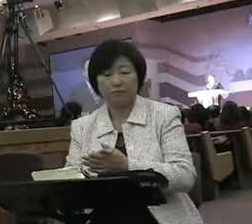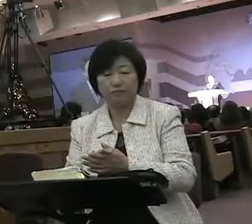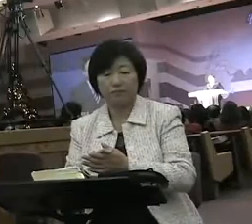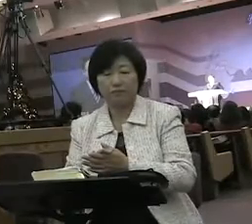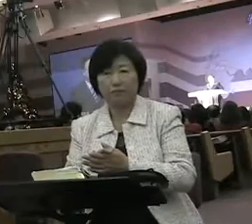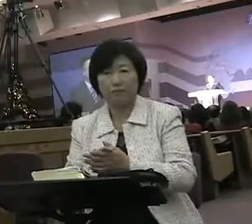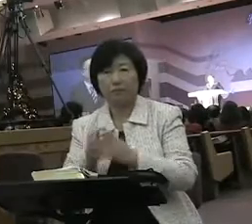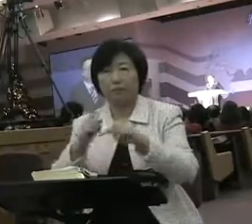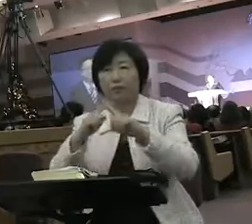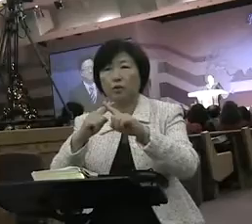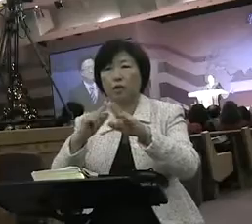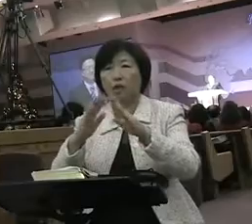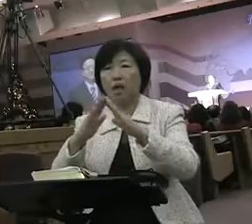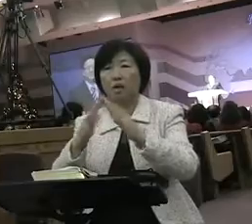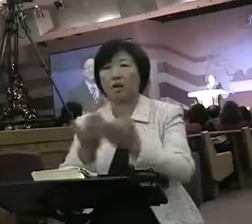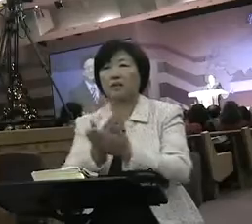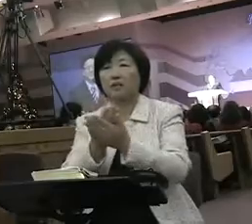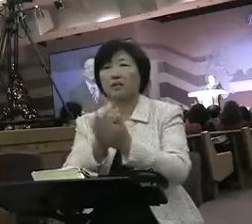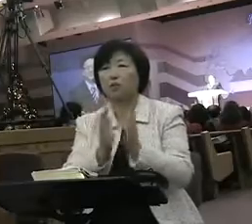교회 개척을 준비하면서